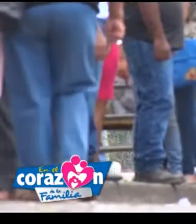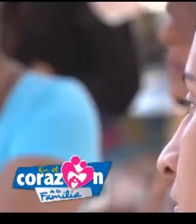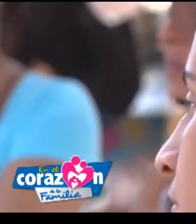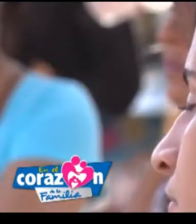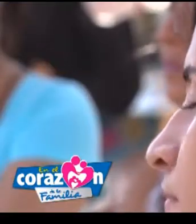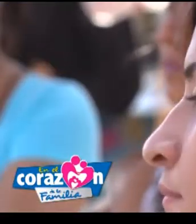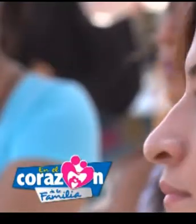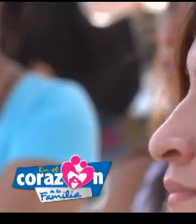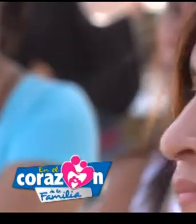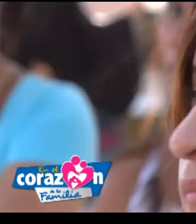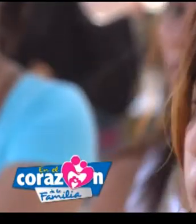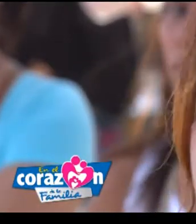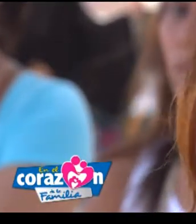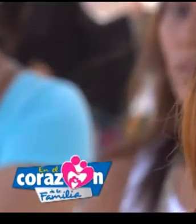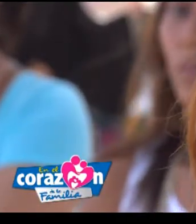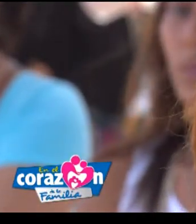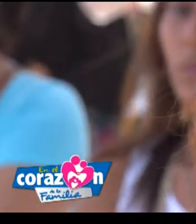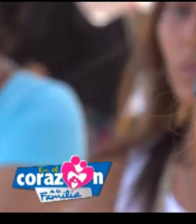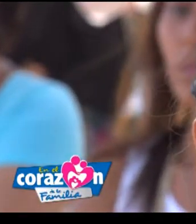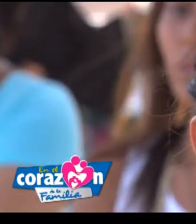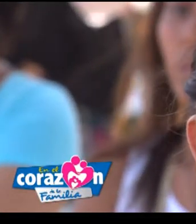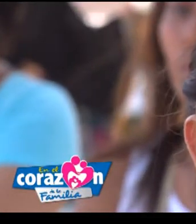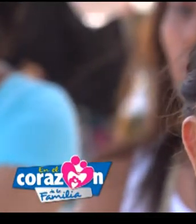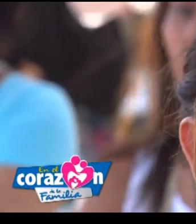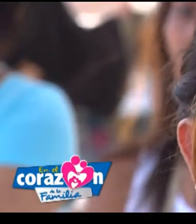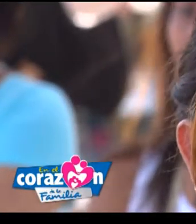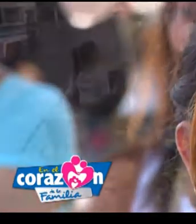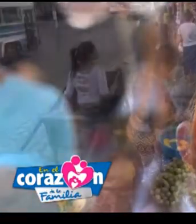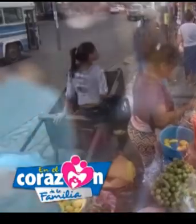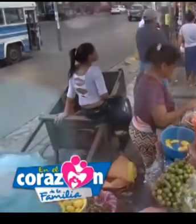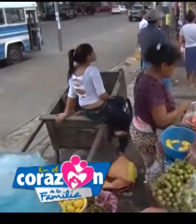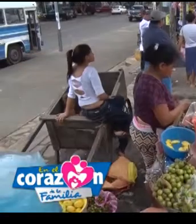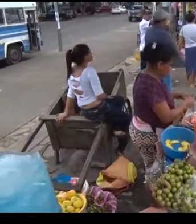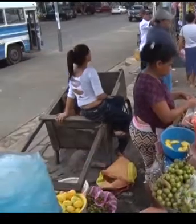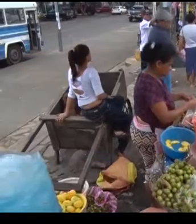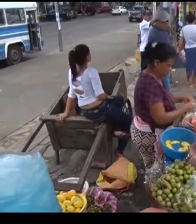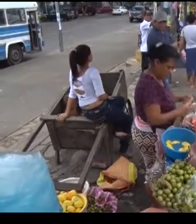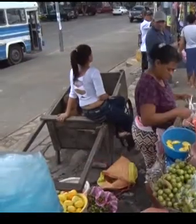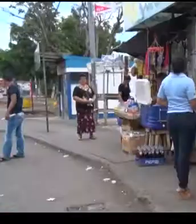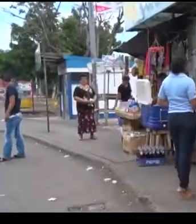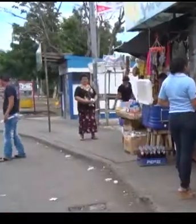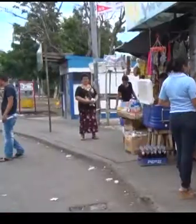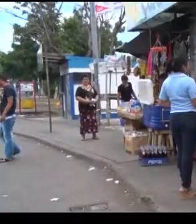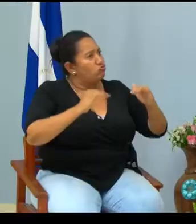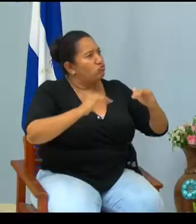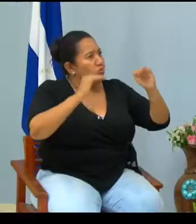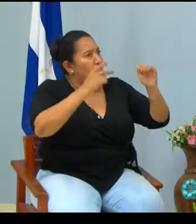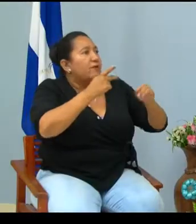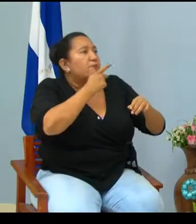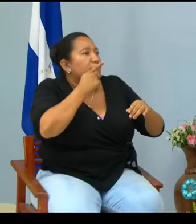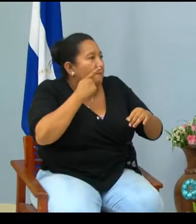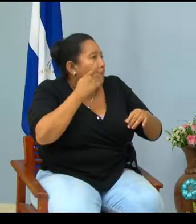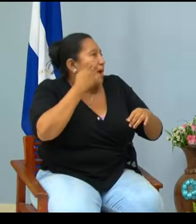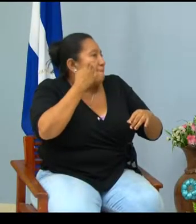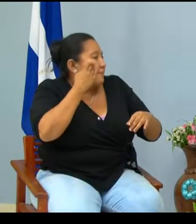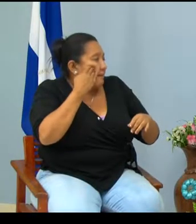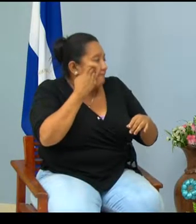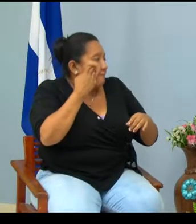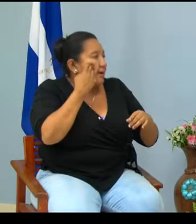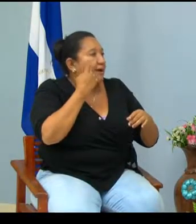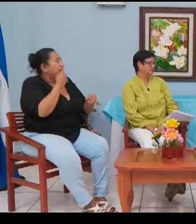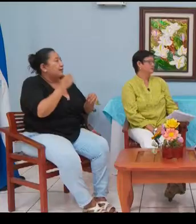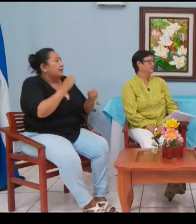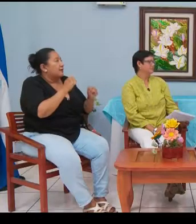exigimos derechos, pero también tenemos deberes y los tenemos desde niños y niñas. ¿Cuántos padres y madres de niños